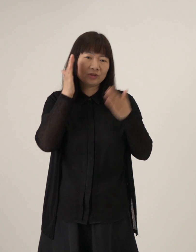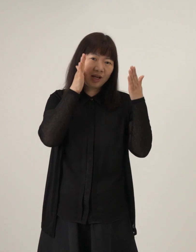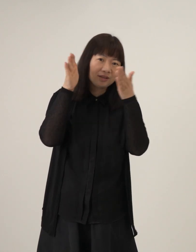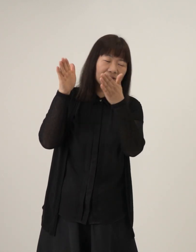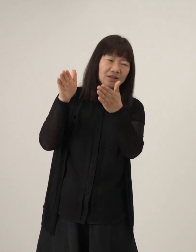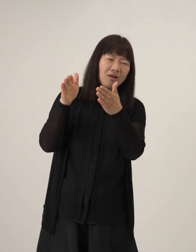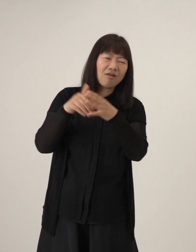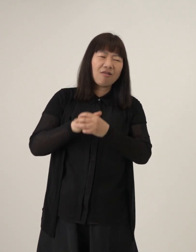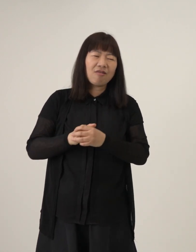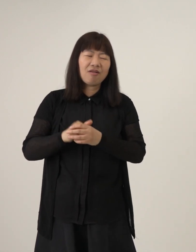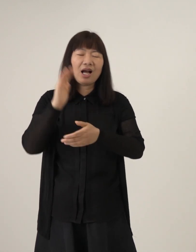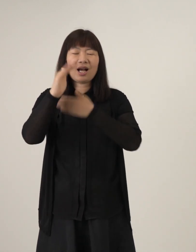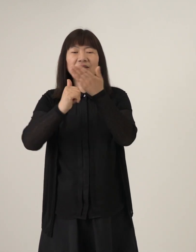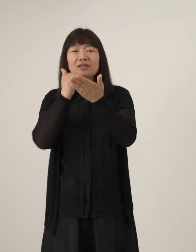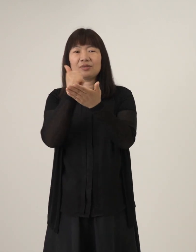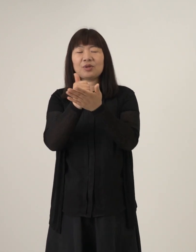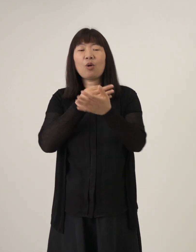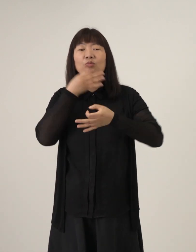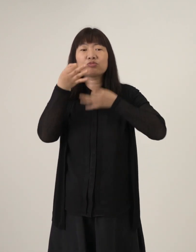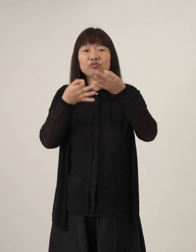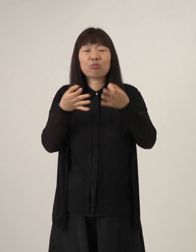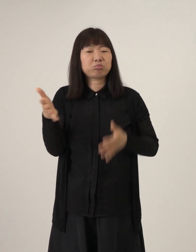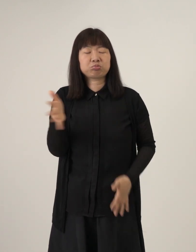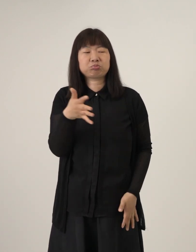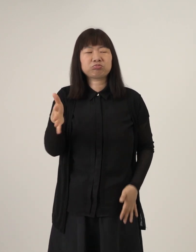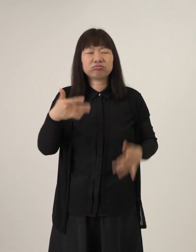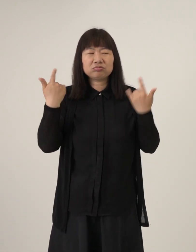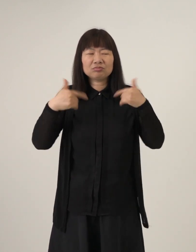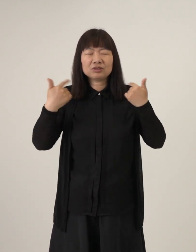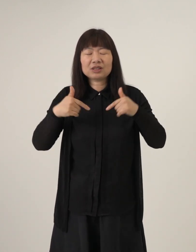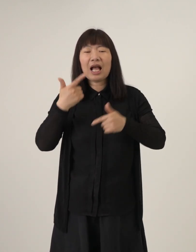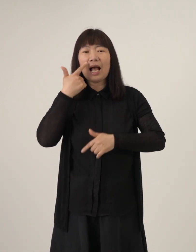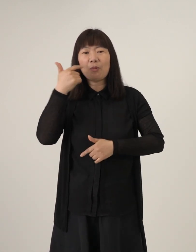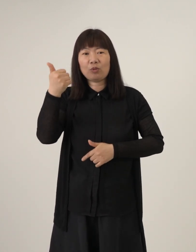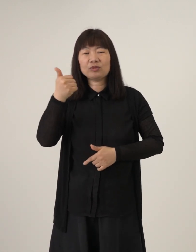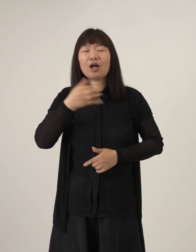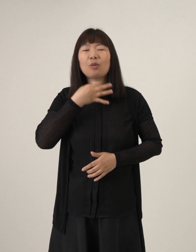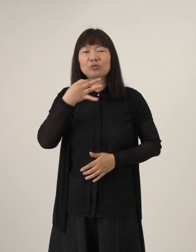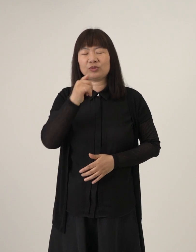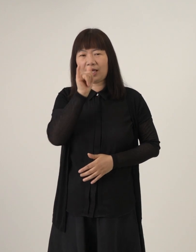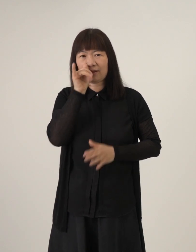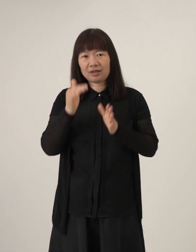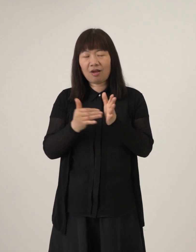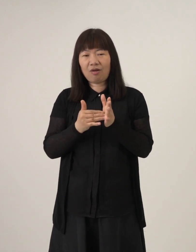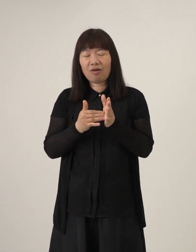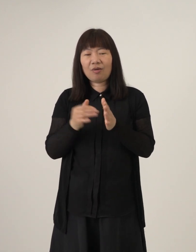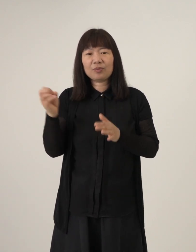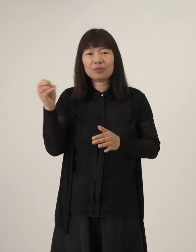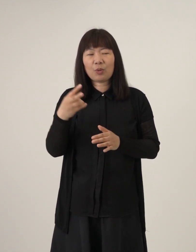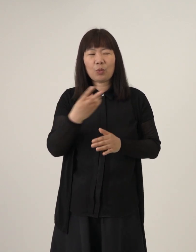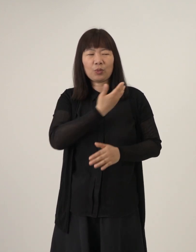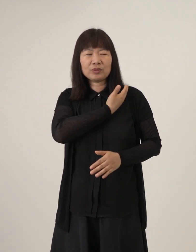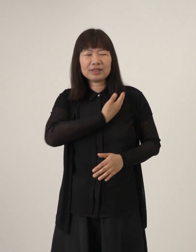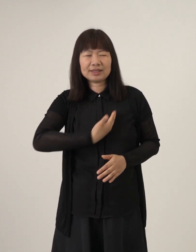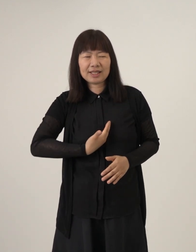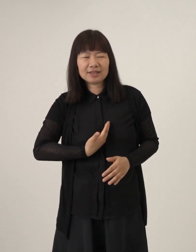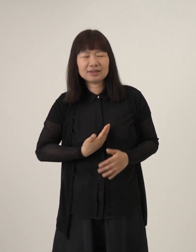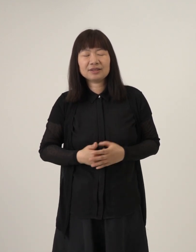향해서 하나님이라고 한 적이 없어요. 늘 아버지라고 그랬지. 심지어는